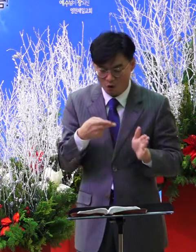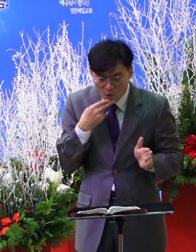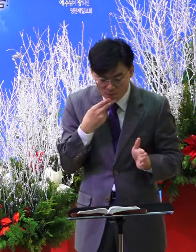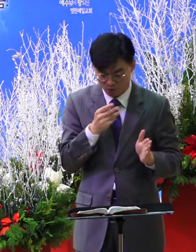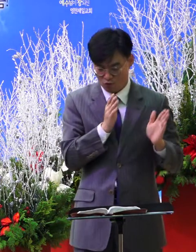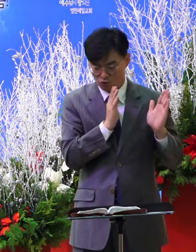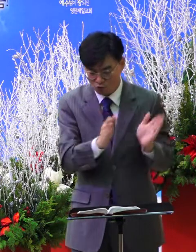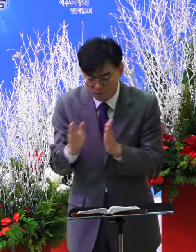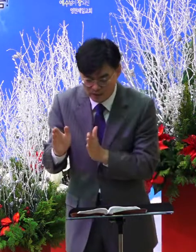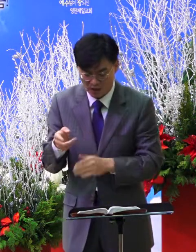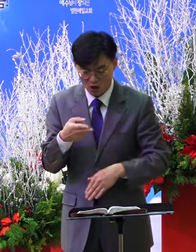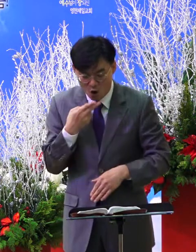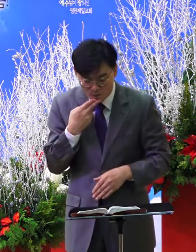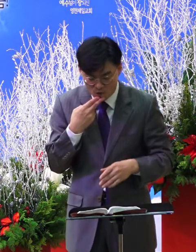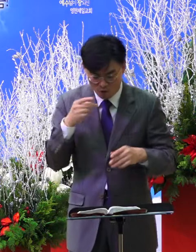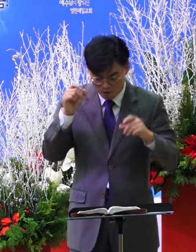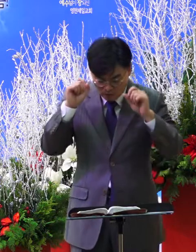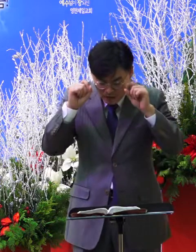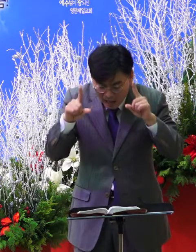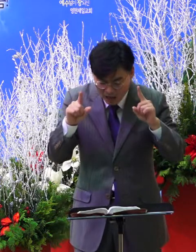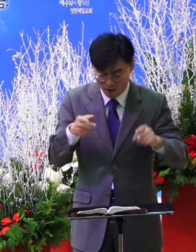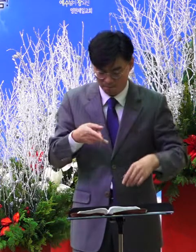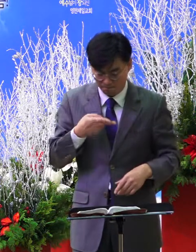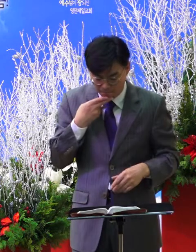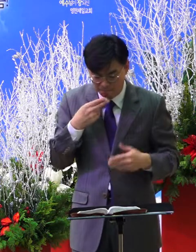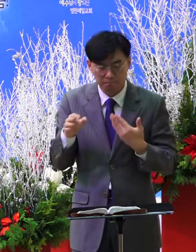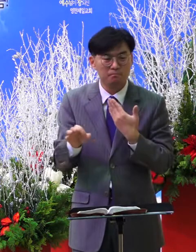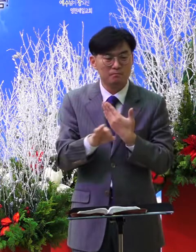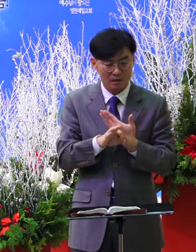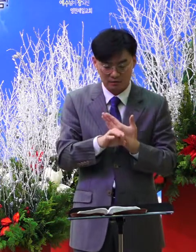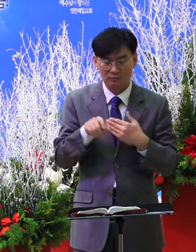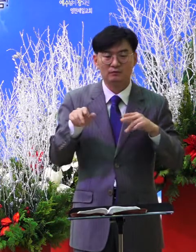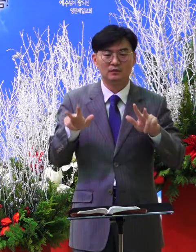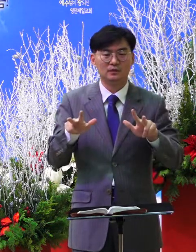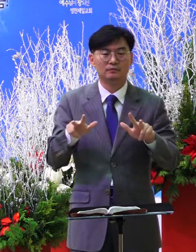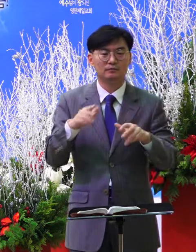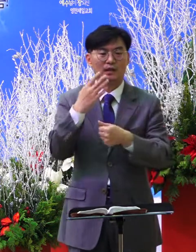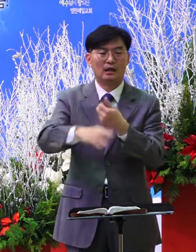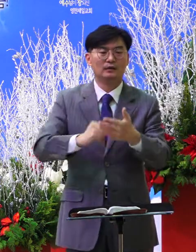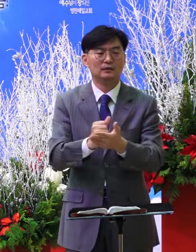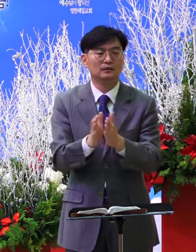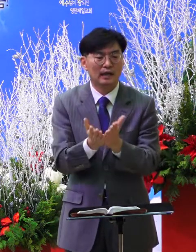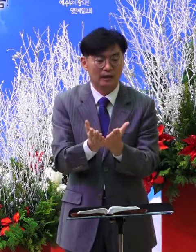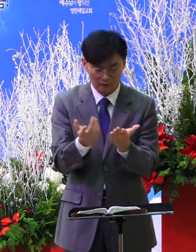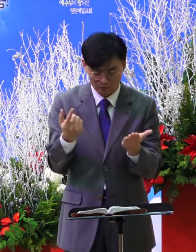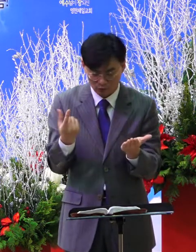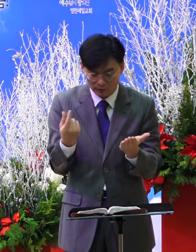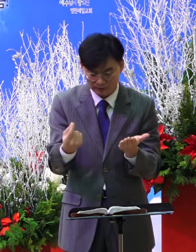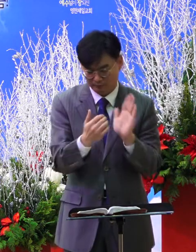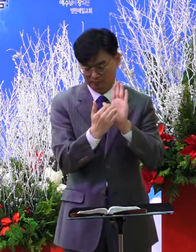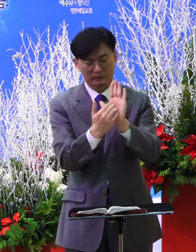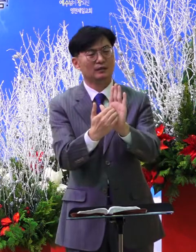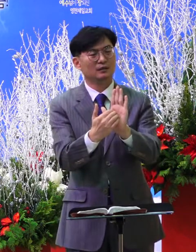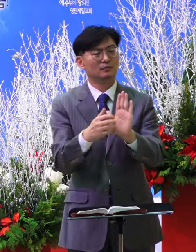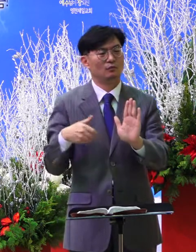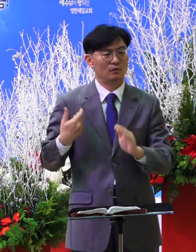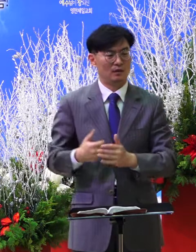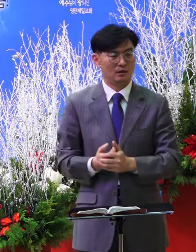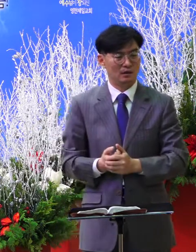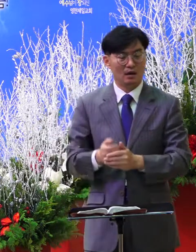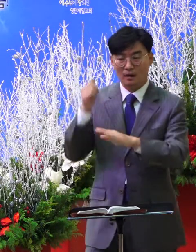않고 깨어있지 않고 사는 삶이 얼마나 무서운 것인지 예수님께서 마지막 때를 살아가던 사람들의 이야기를